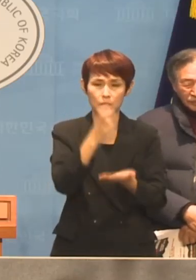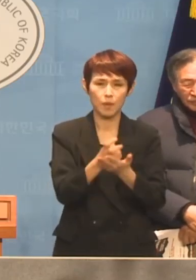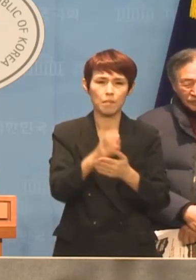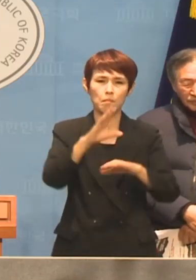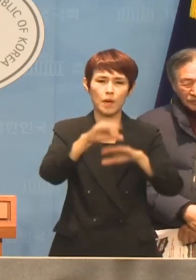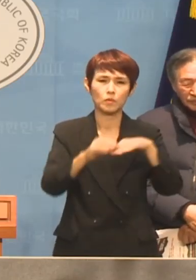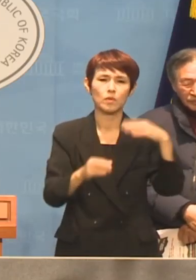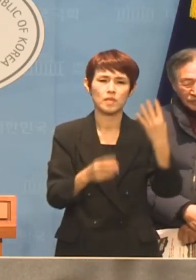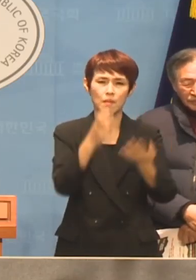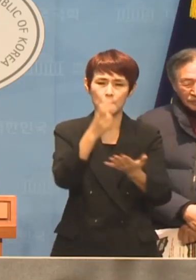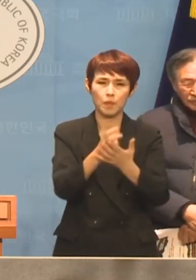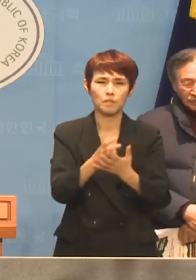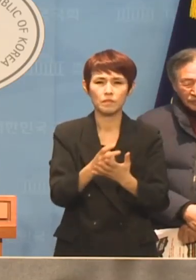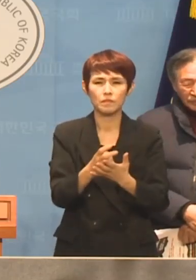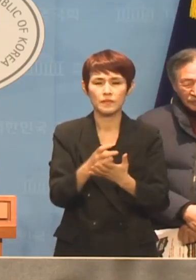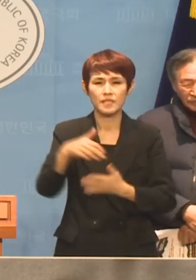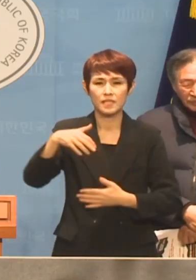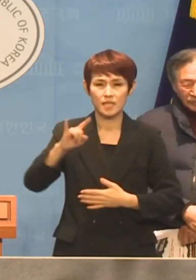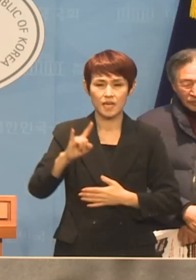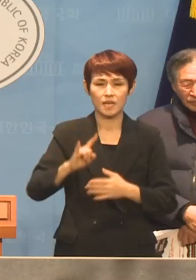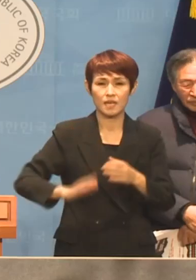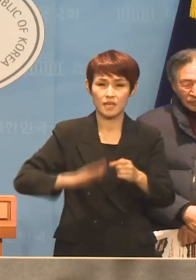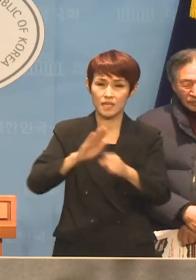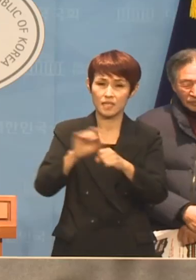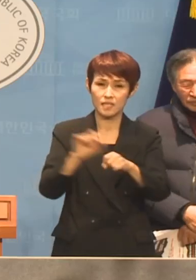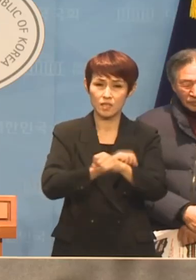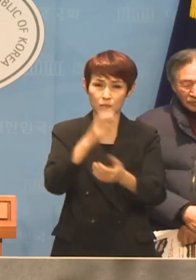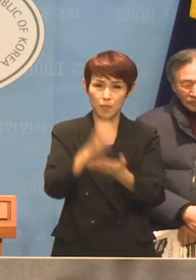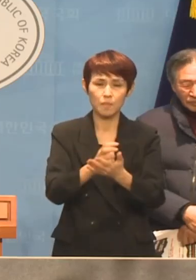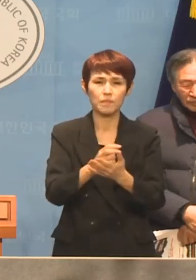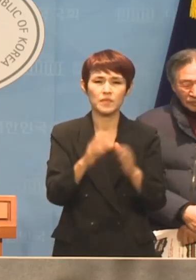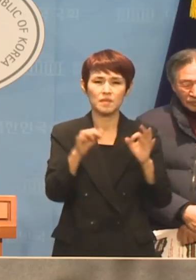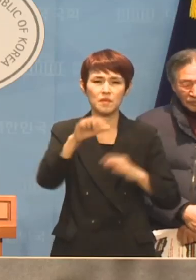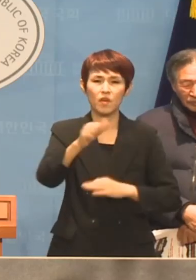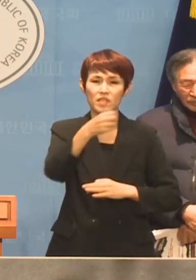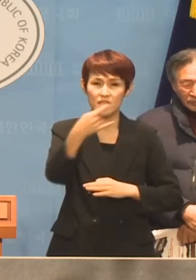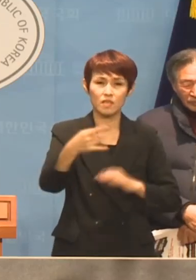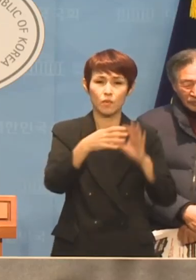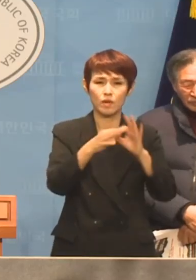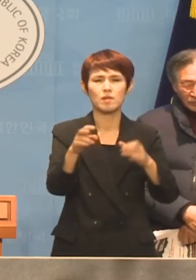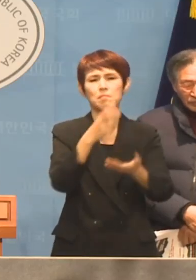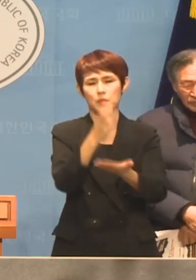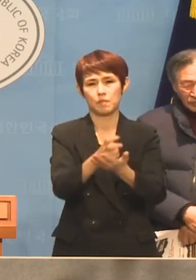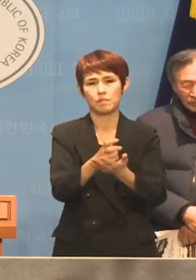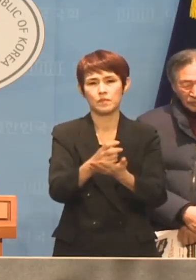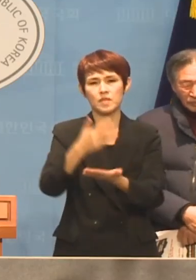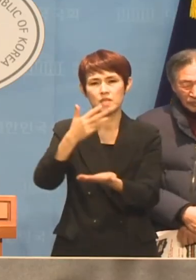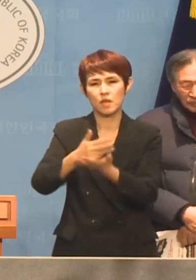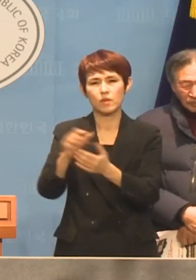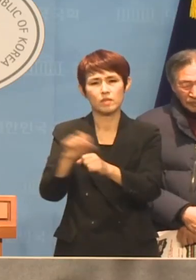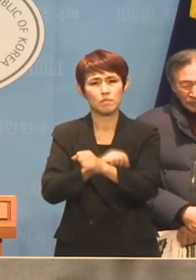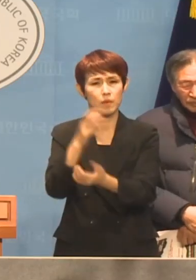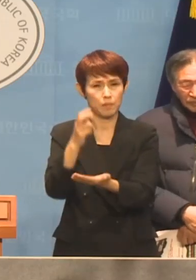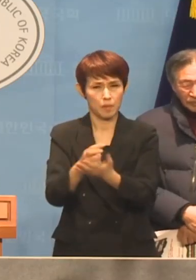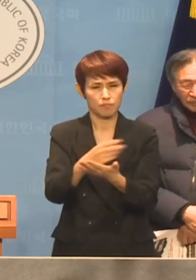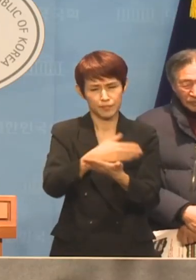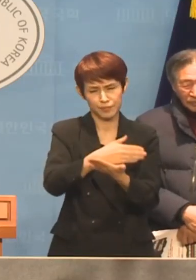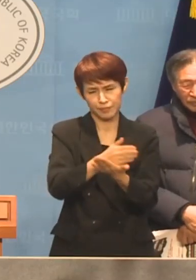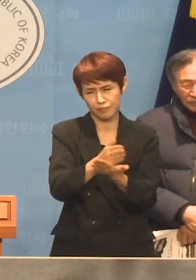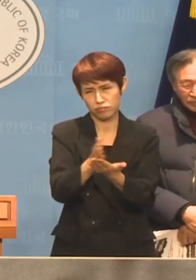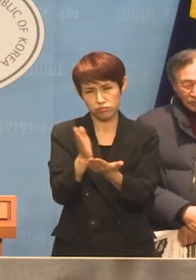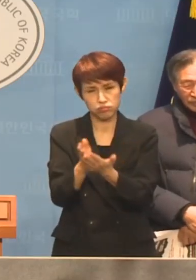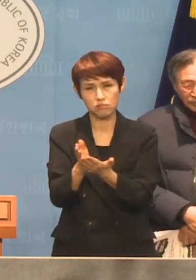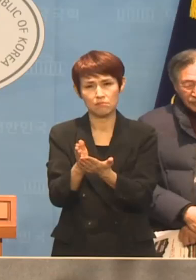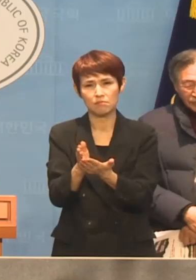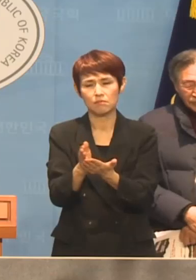방송사법, 최상병 특검, 김건희 도이치모터스 특검, 이태원 참사 특별법 등은